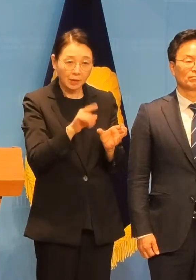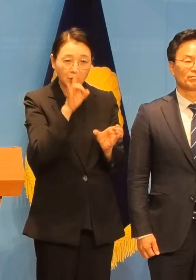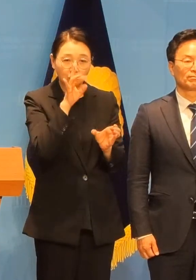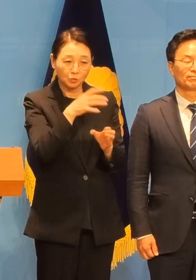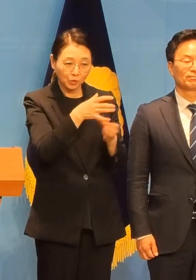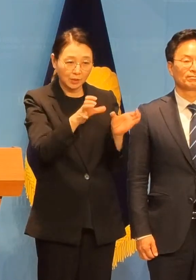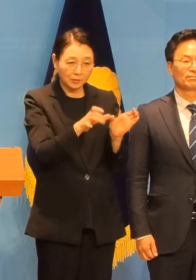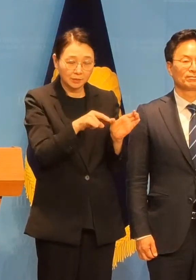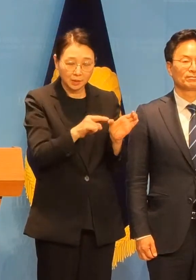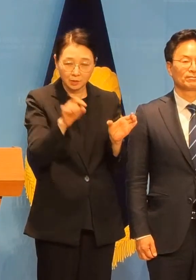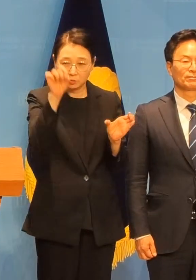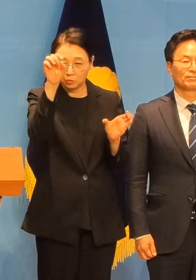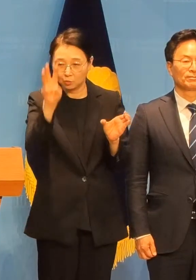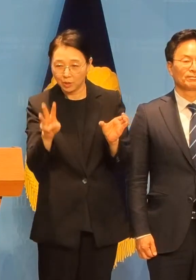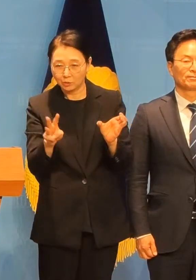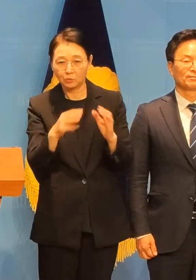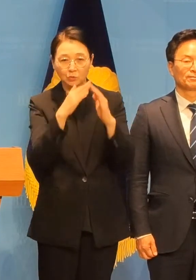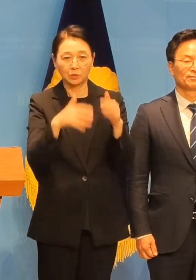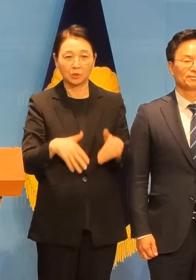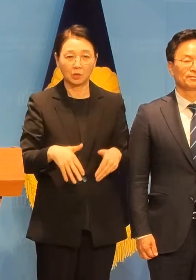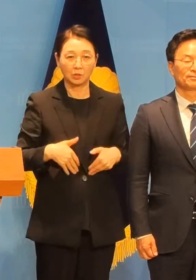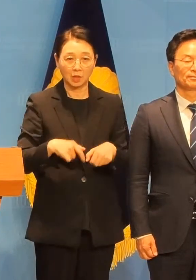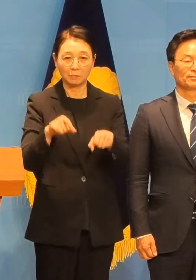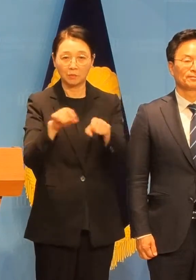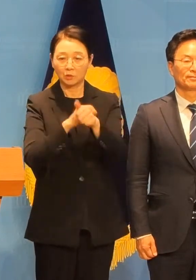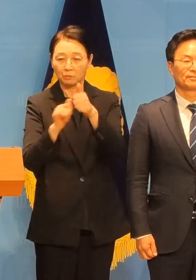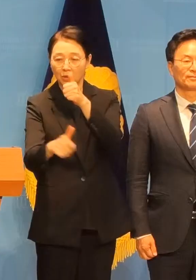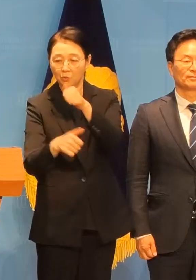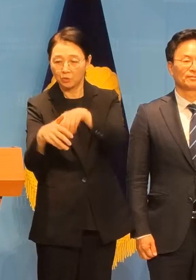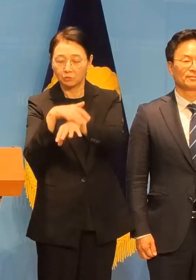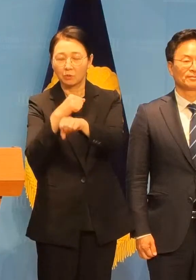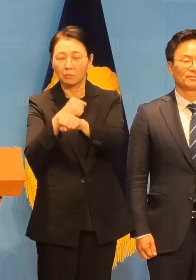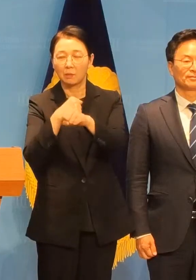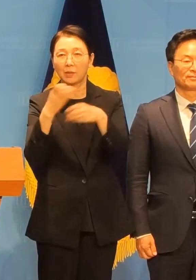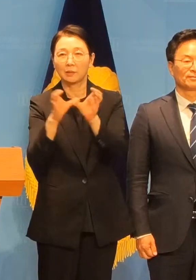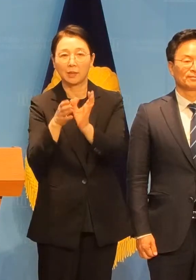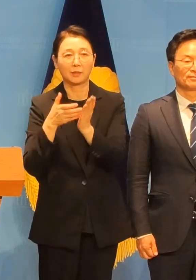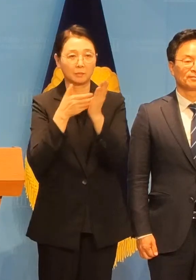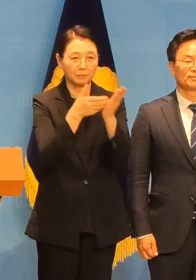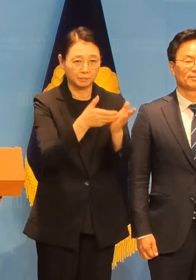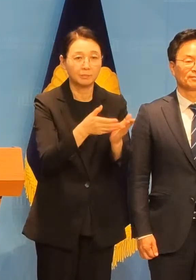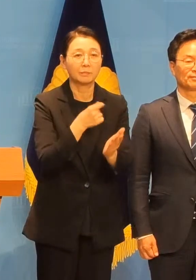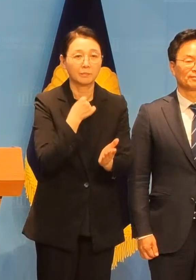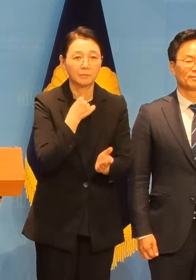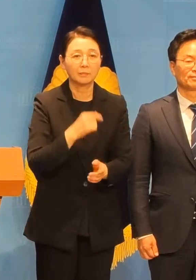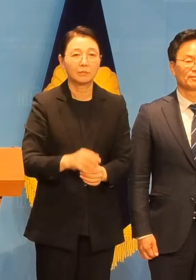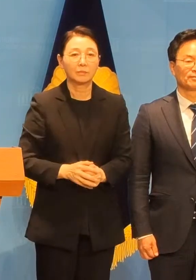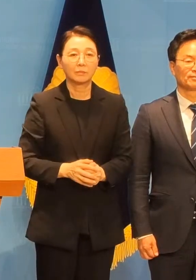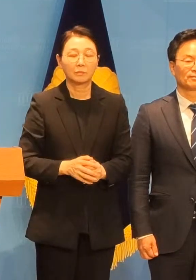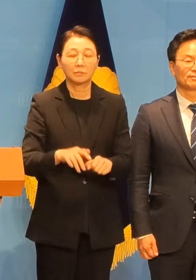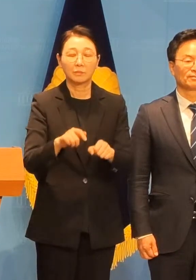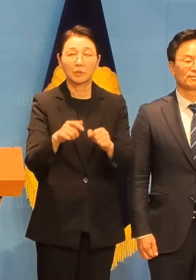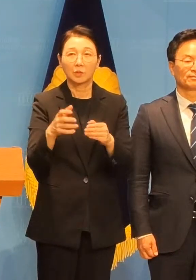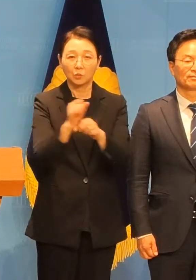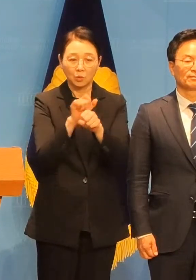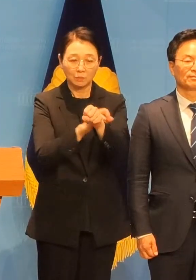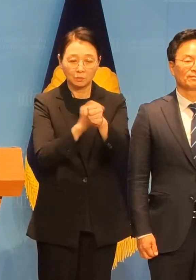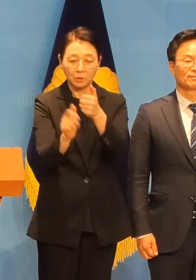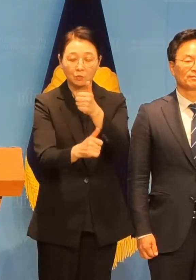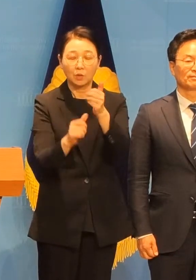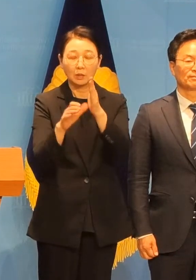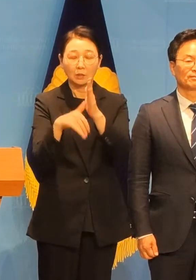중앙당의 광주 전남 통합특위 구성을 당에 요구하기로 하였습니다. 통합특위는 전남